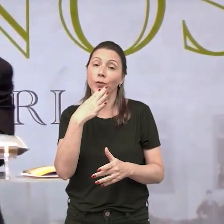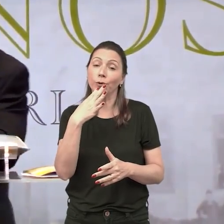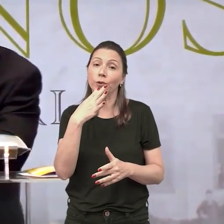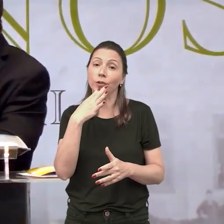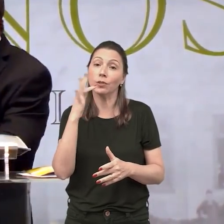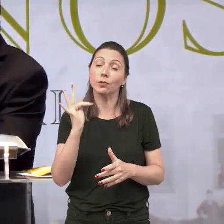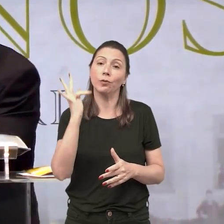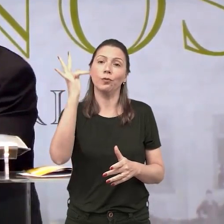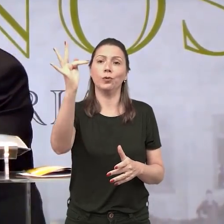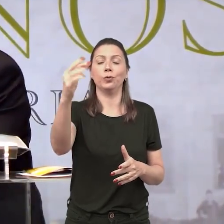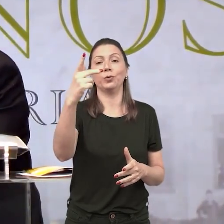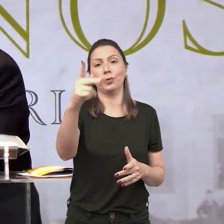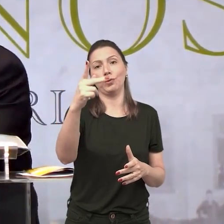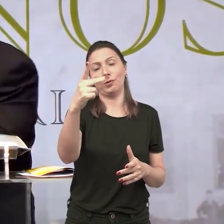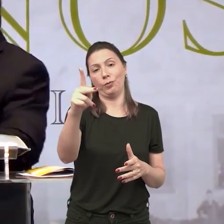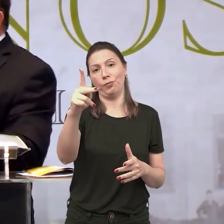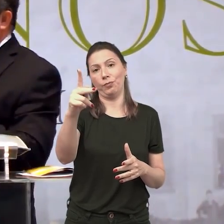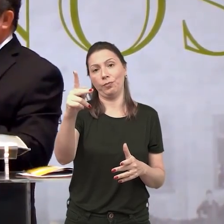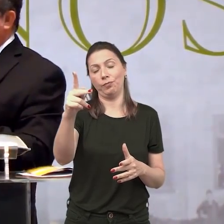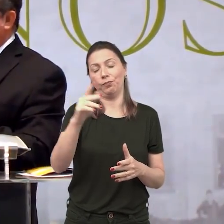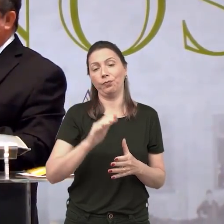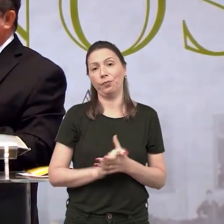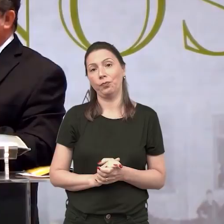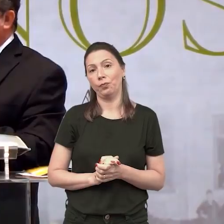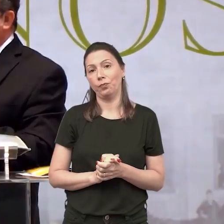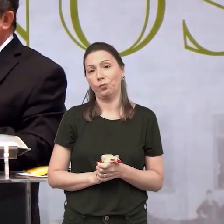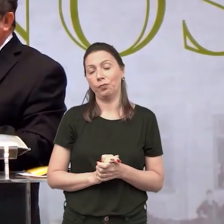nosso futuro está nas mãos de Deus.